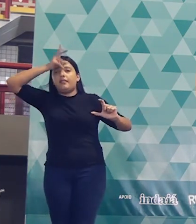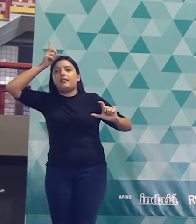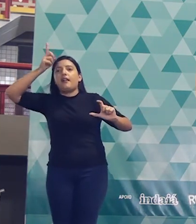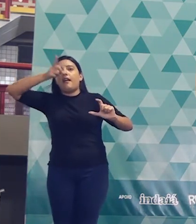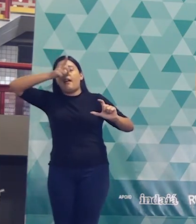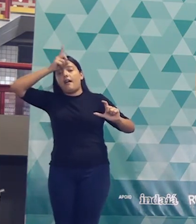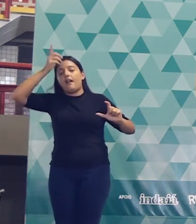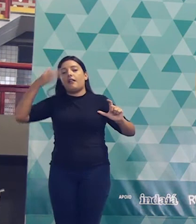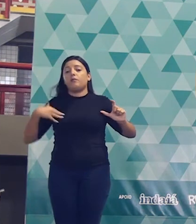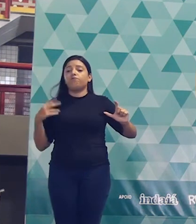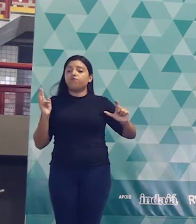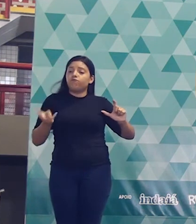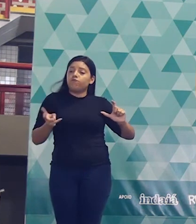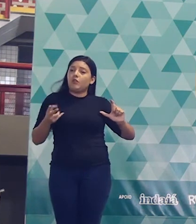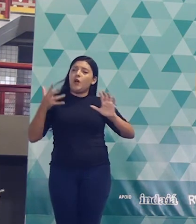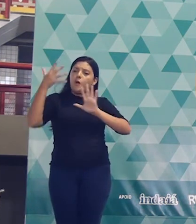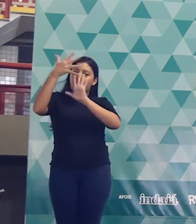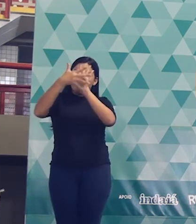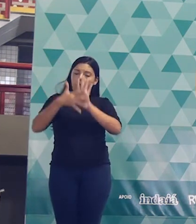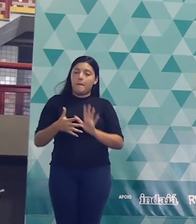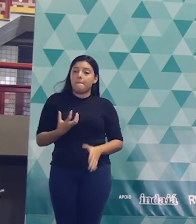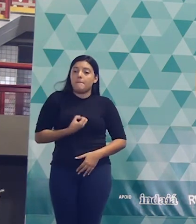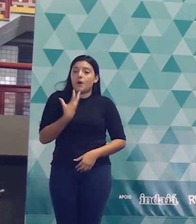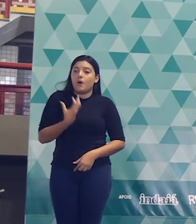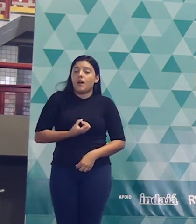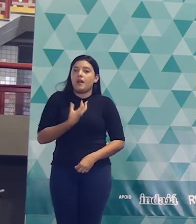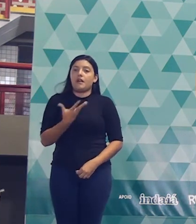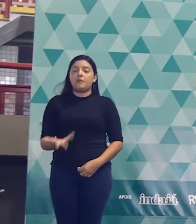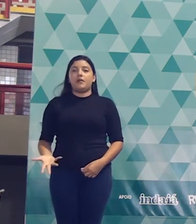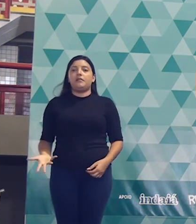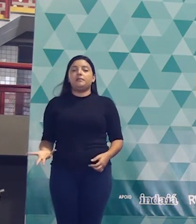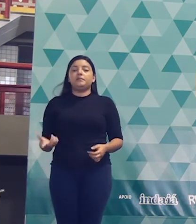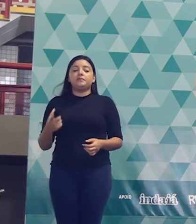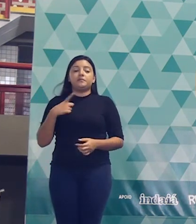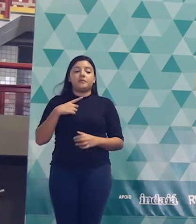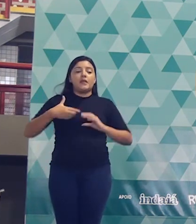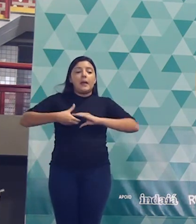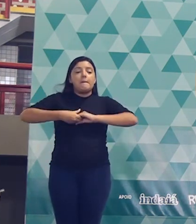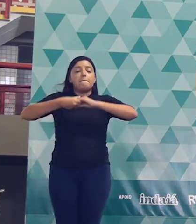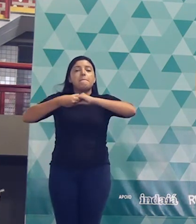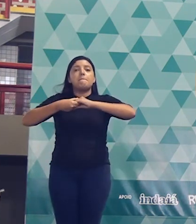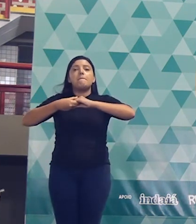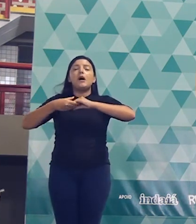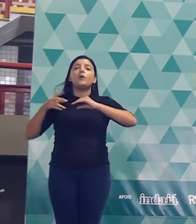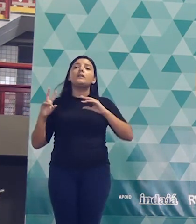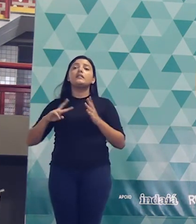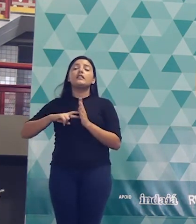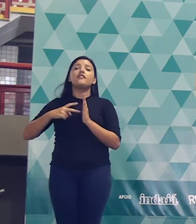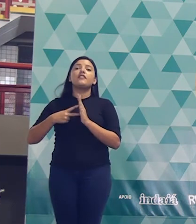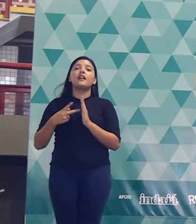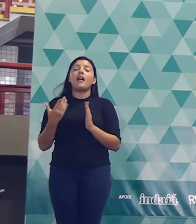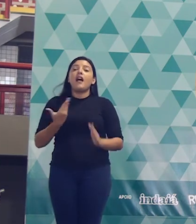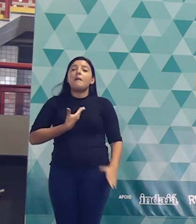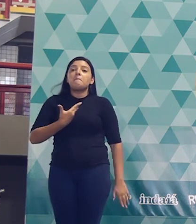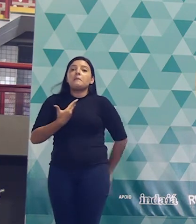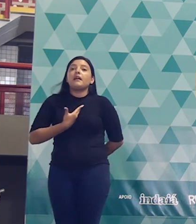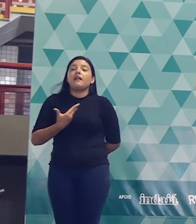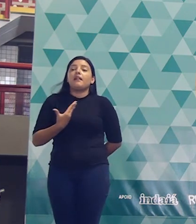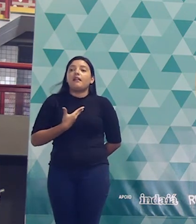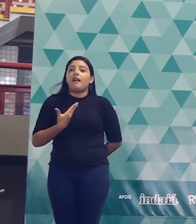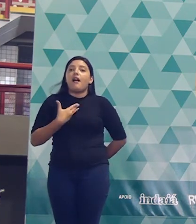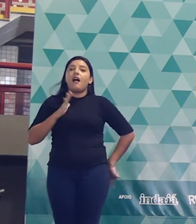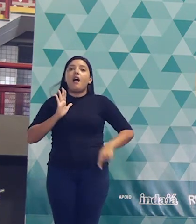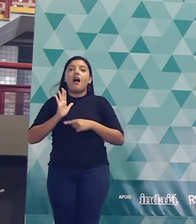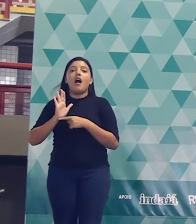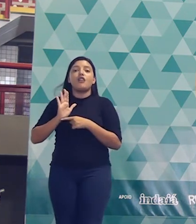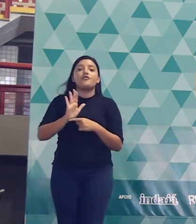mesma ideia se mantém em todo o poema. Qual é a ideia central desse poema aqui? Mãos dadas. Solidariedade, né?